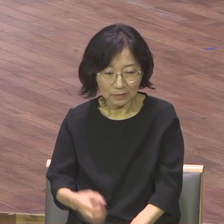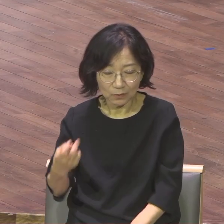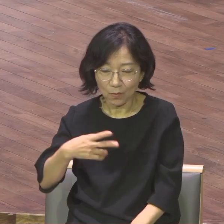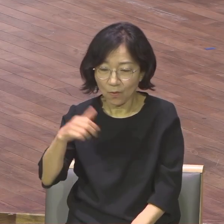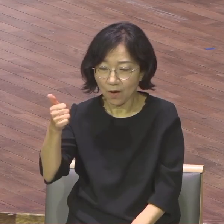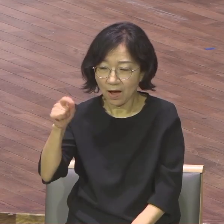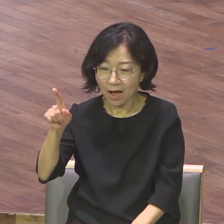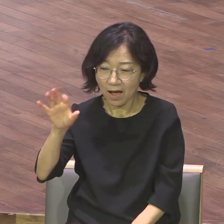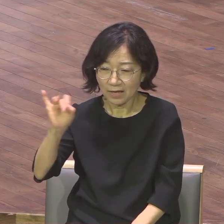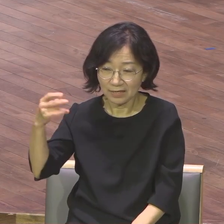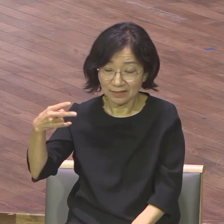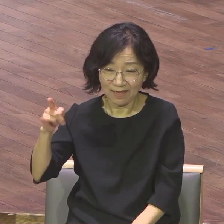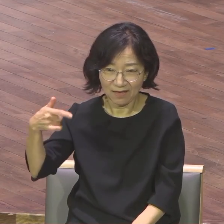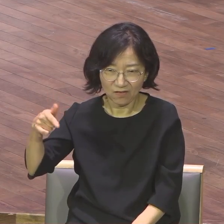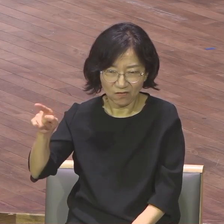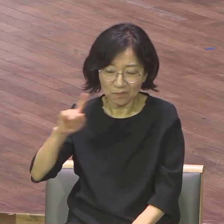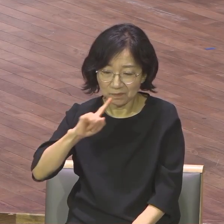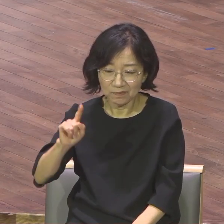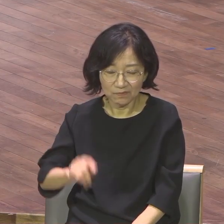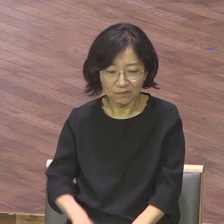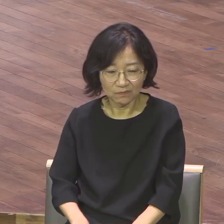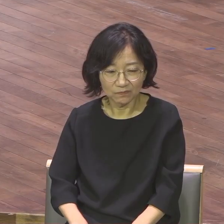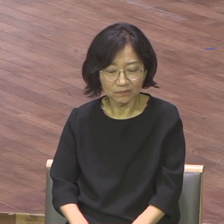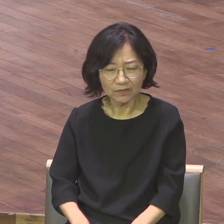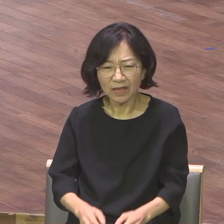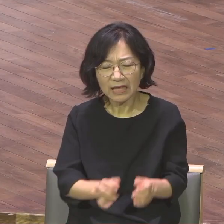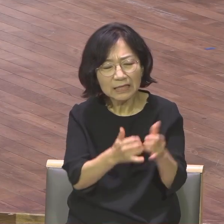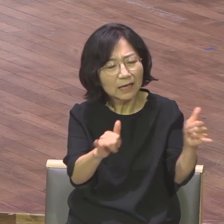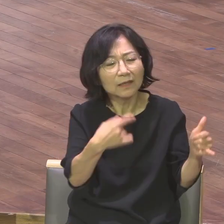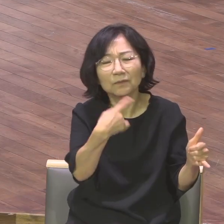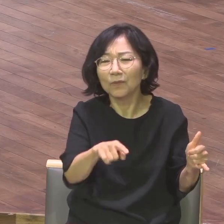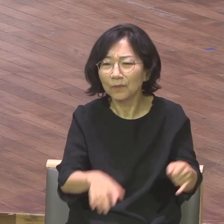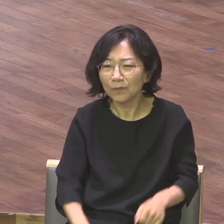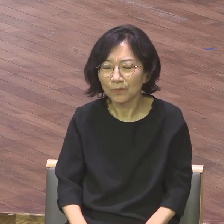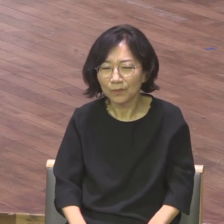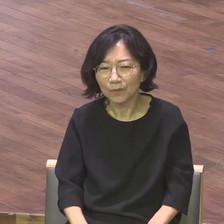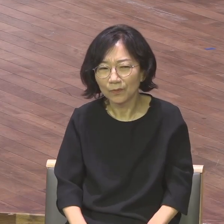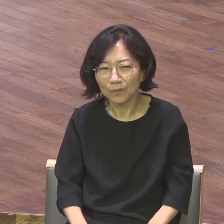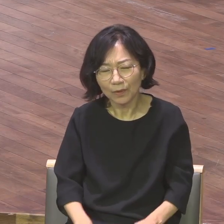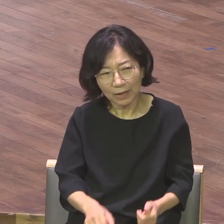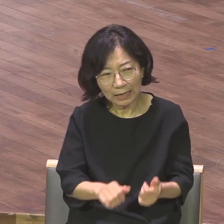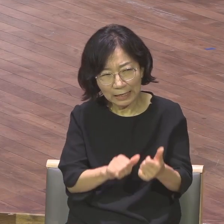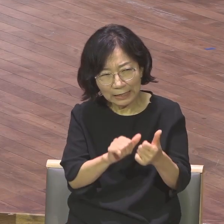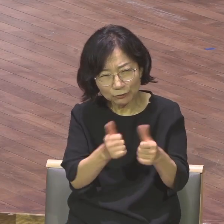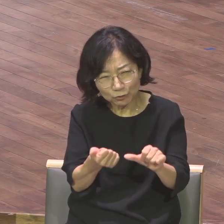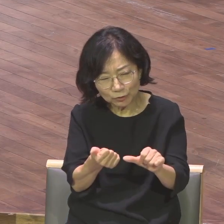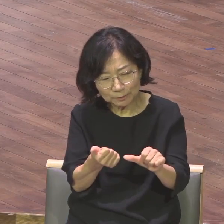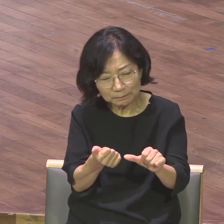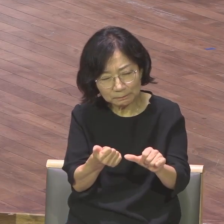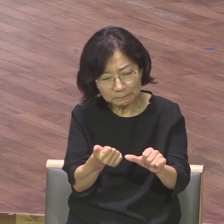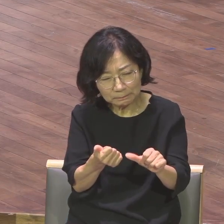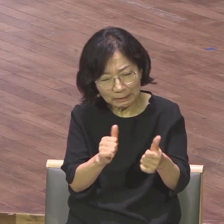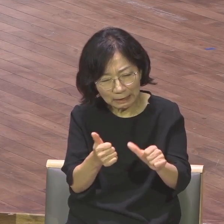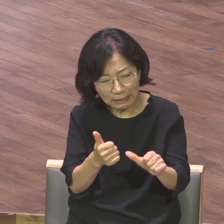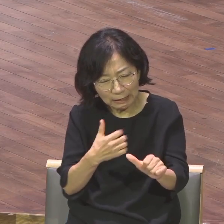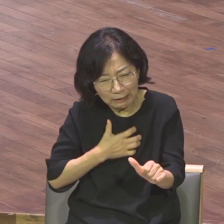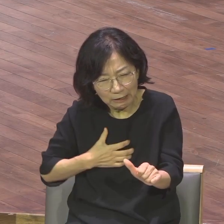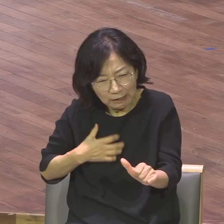하이데크는 말해서 인간이란 죽음이라고 하는 치유될 수 없는 고통 가운데 서 있는